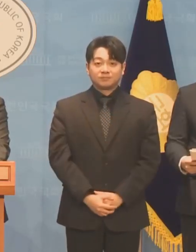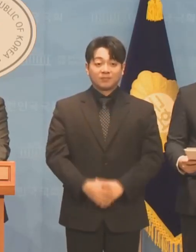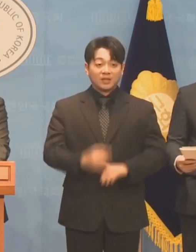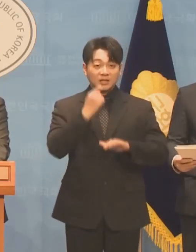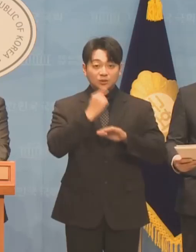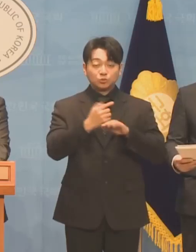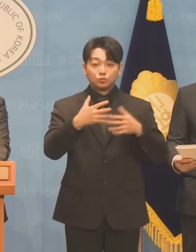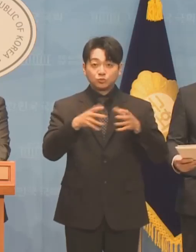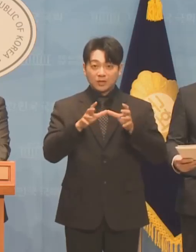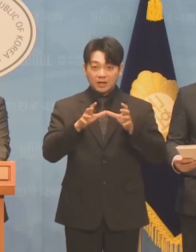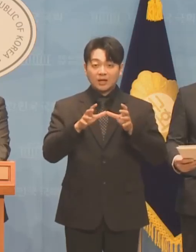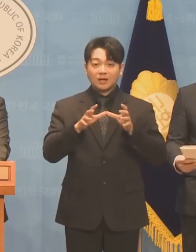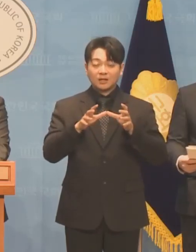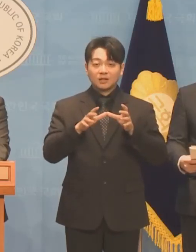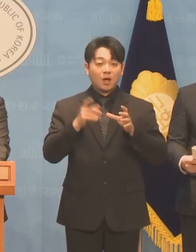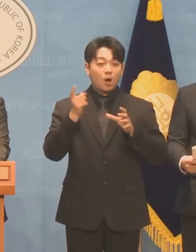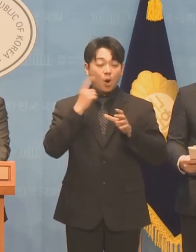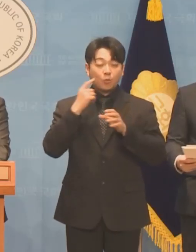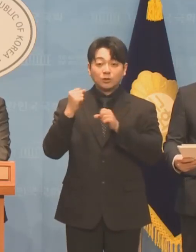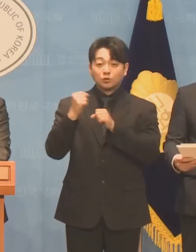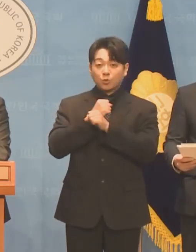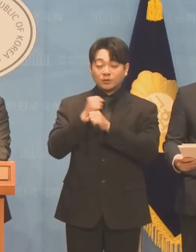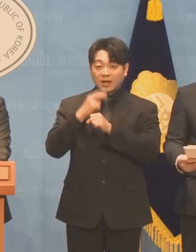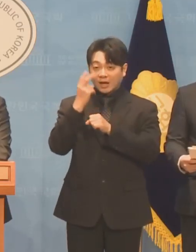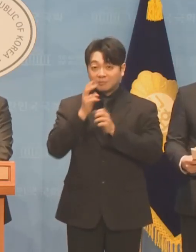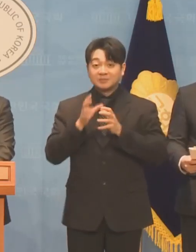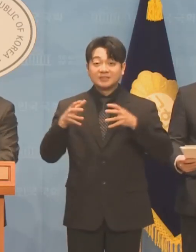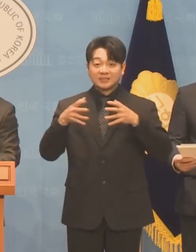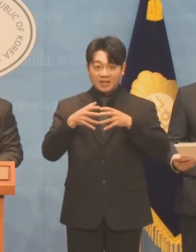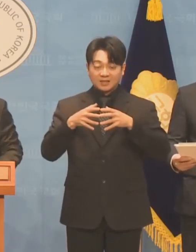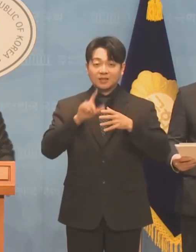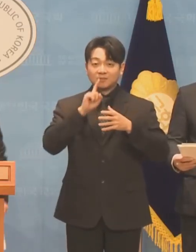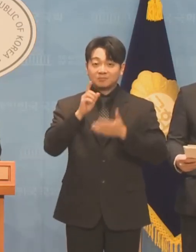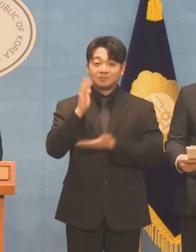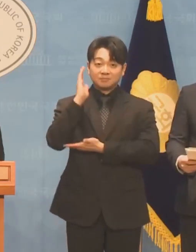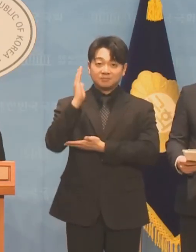더불어민주당 허위조작 감시단 1동.